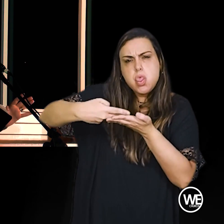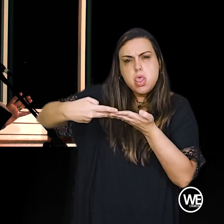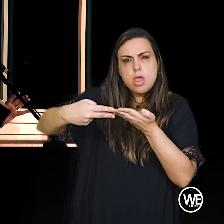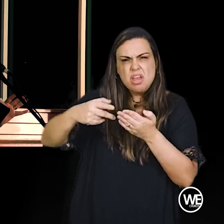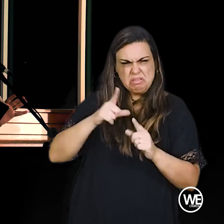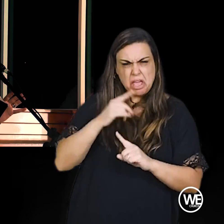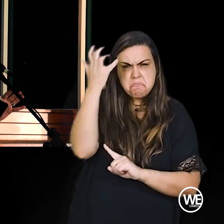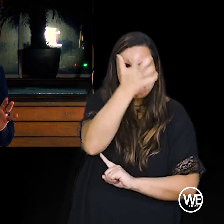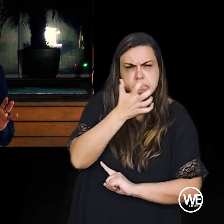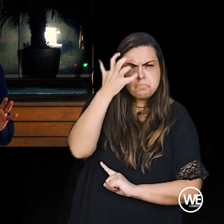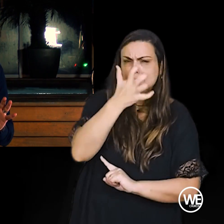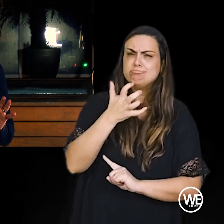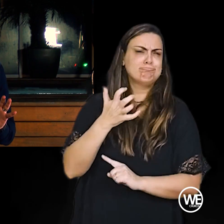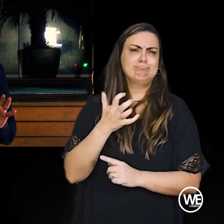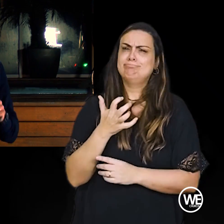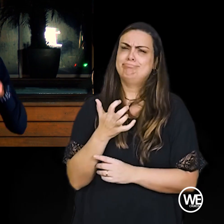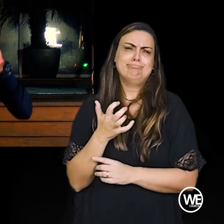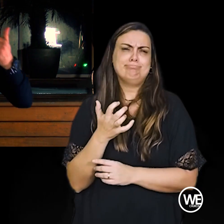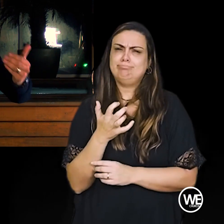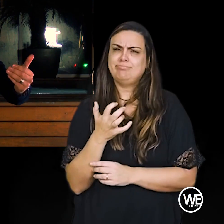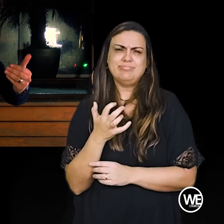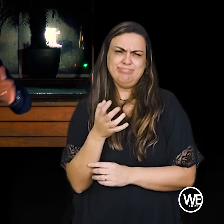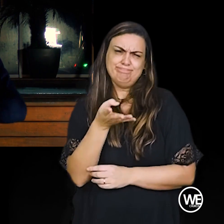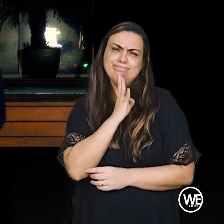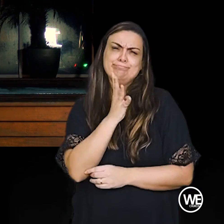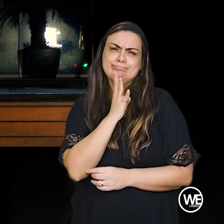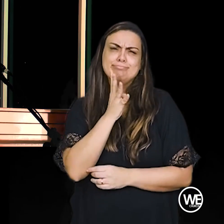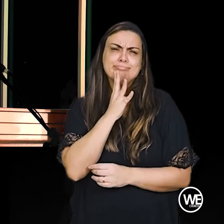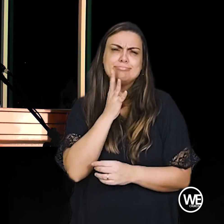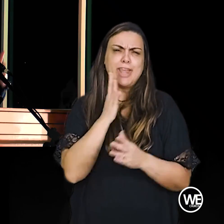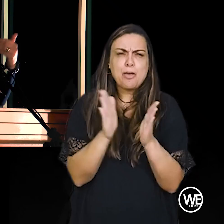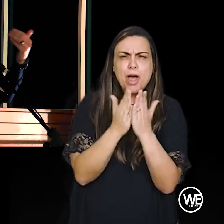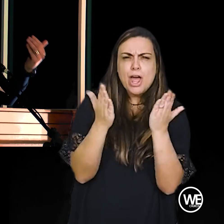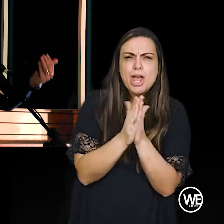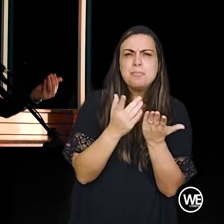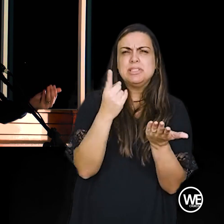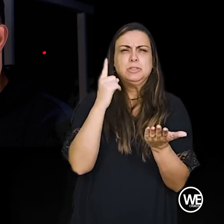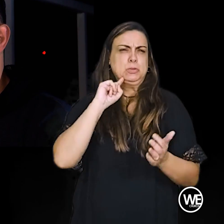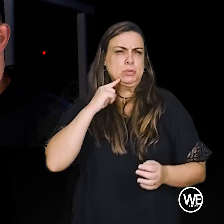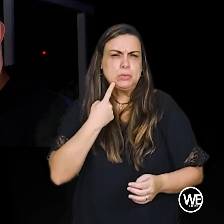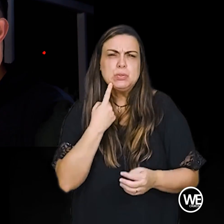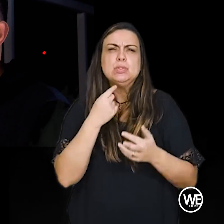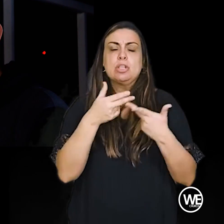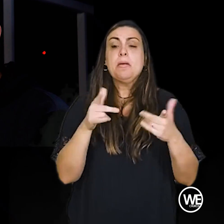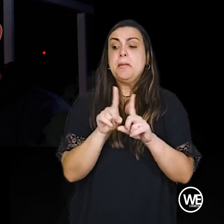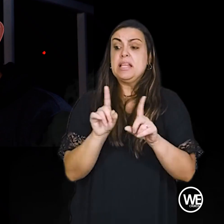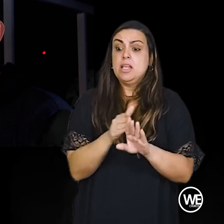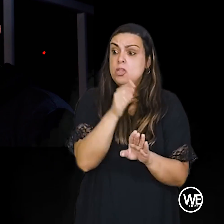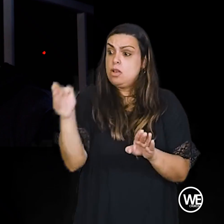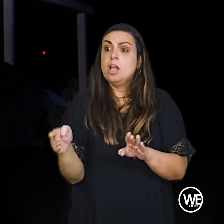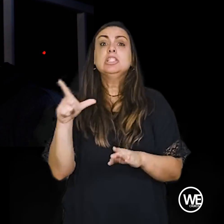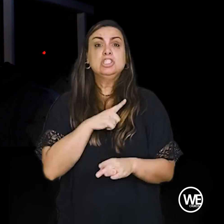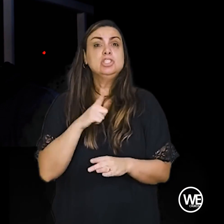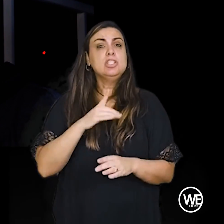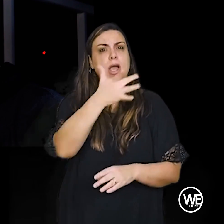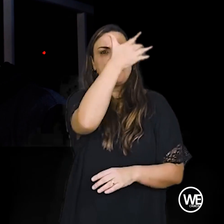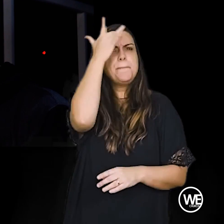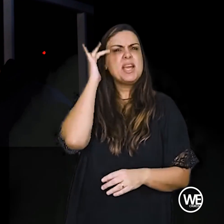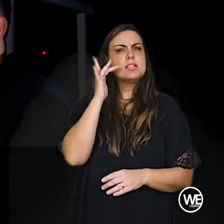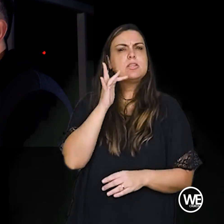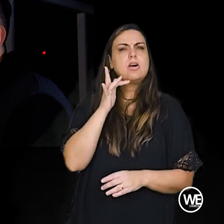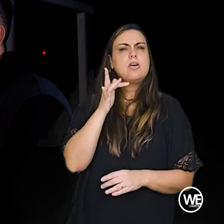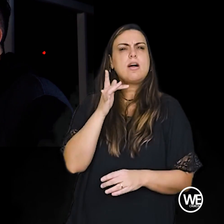formoso não tinha nada. Mas juntamente com ele tinha outras pessoas que simulavam uma deficiência